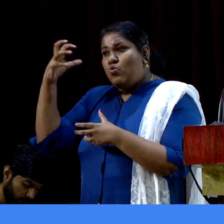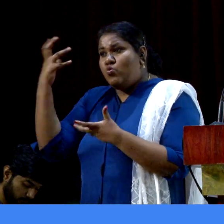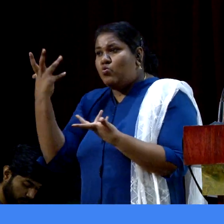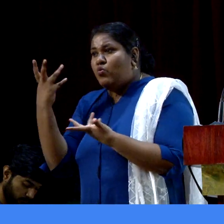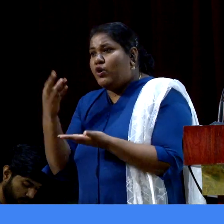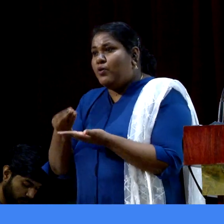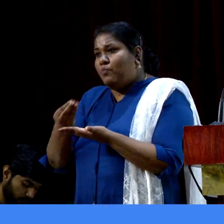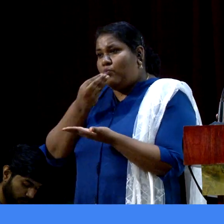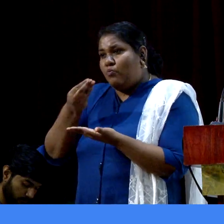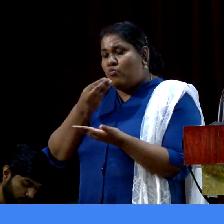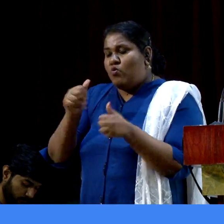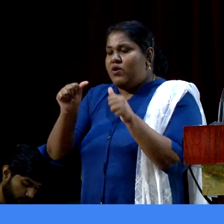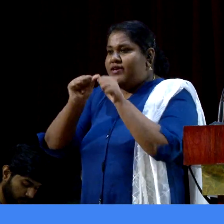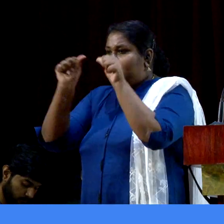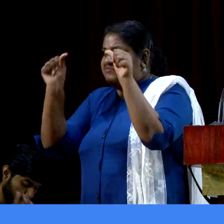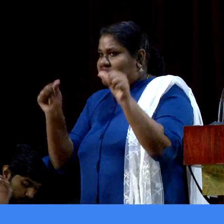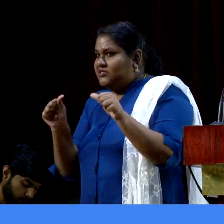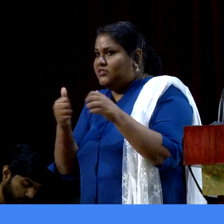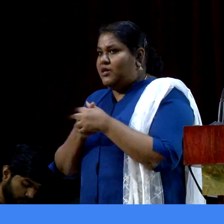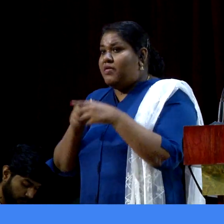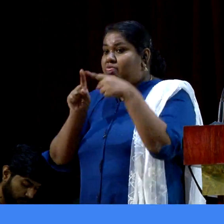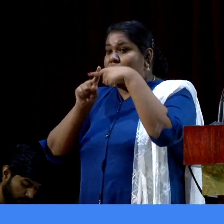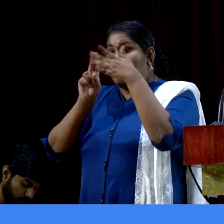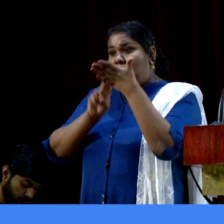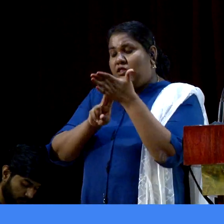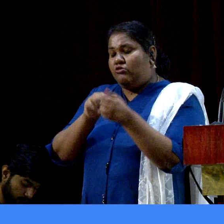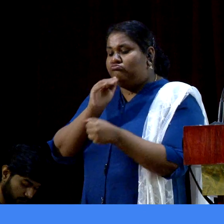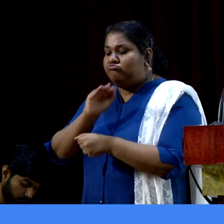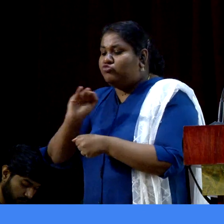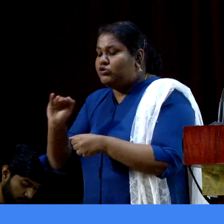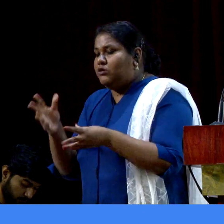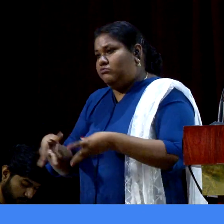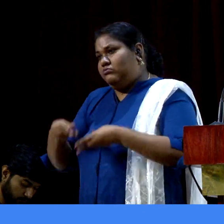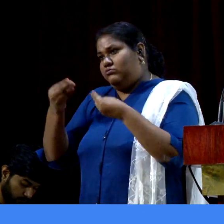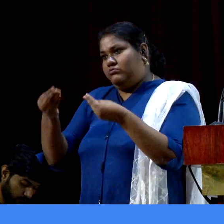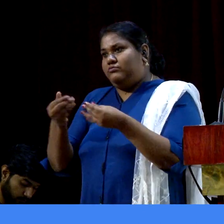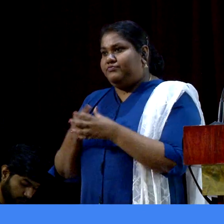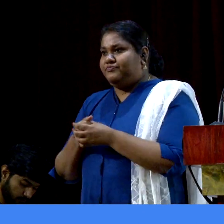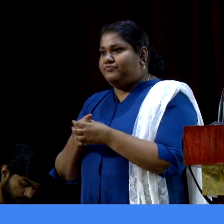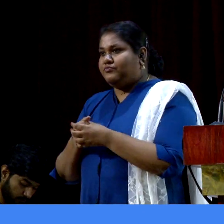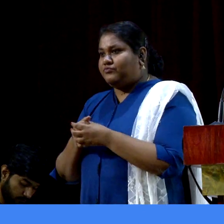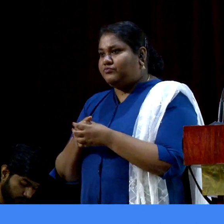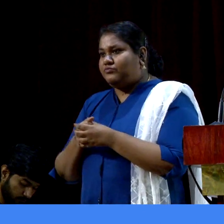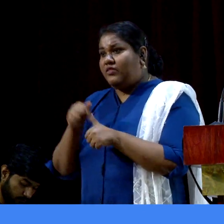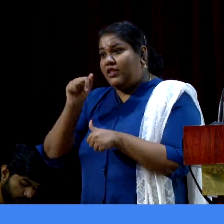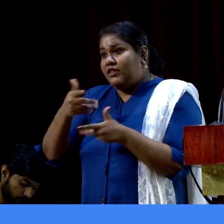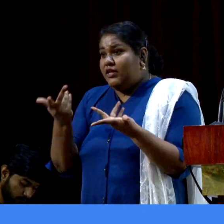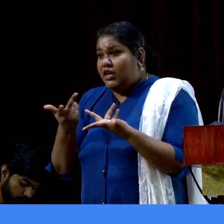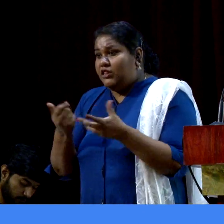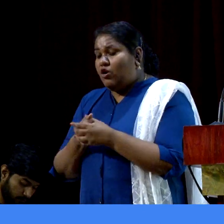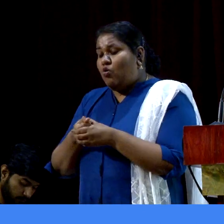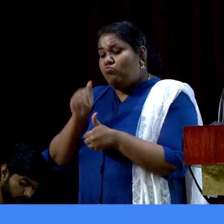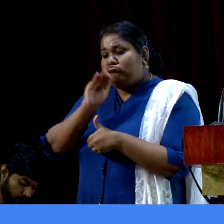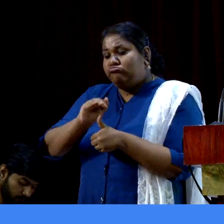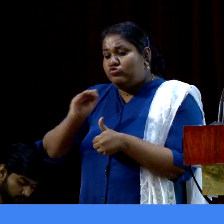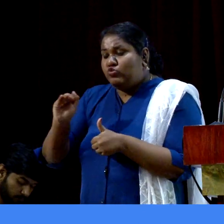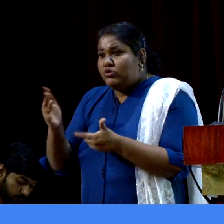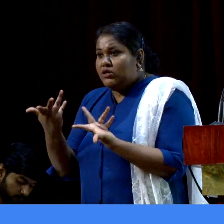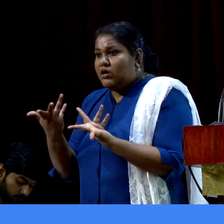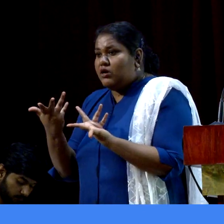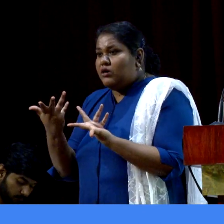நியூன் மீல் ஸ்கீம் ஹஸ் பீன் இன்ட்ரோடியூஸ் இன் தி தமிழ்நாடு விச் இஸ் கிவிங் எ நியூட்ரிஷன் டு தி ஸ்டூடெண்ட்ஸ்.